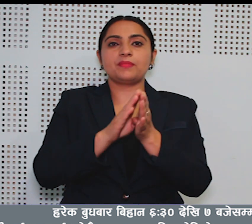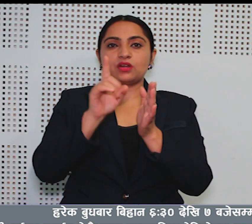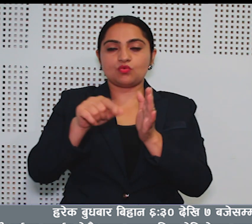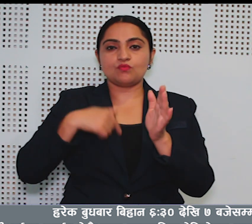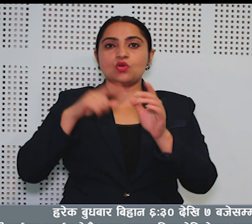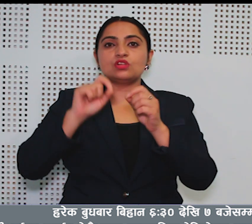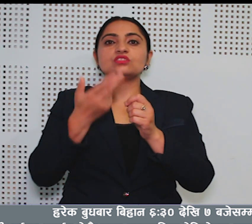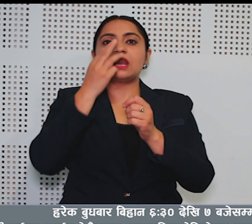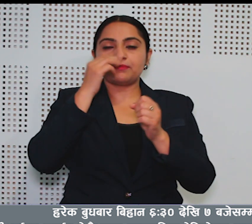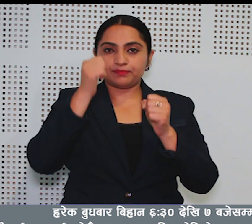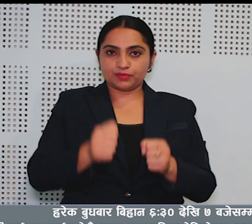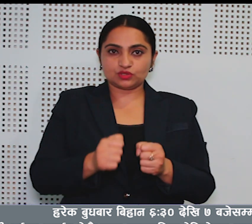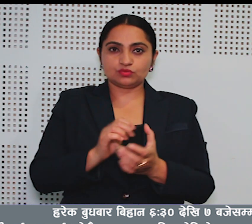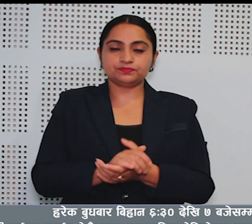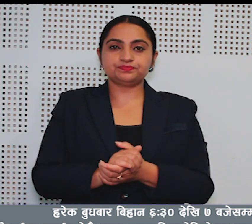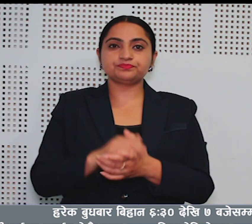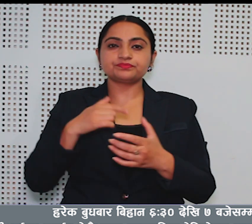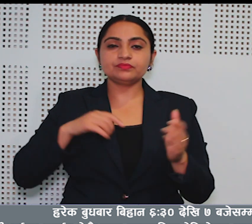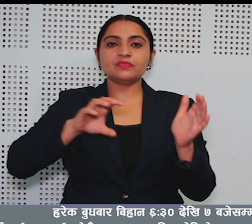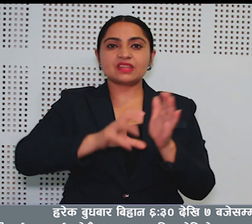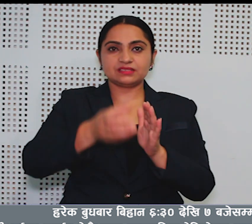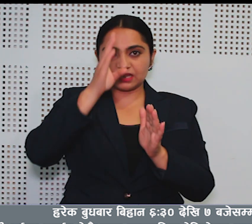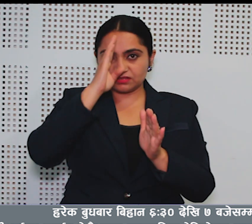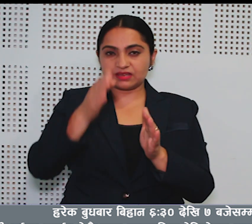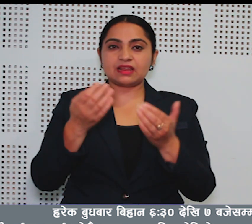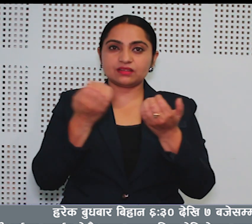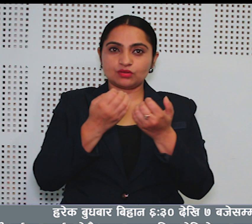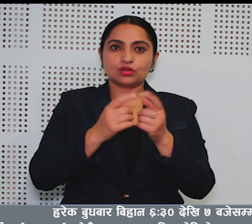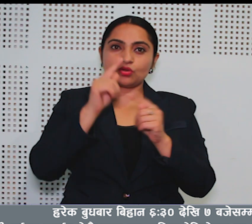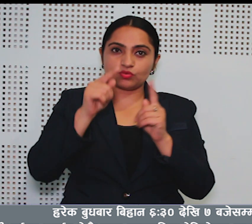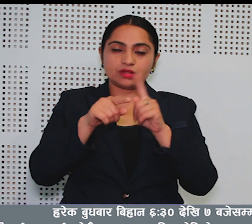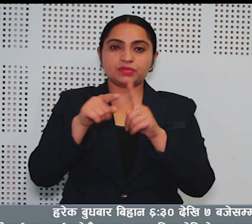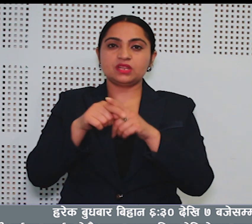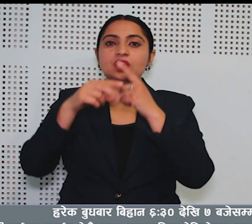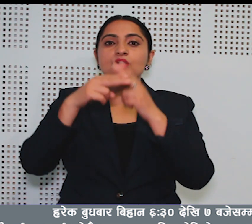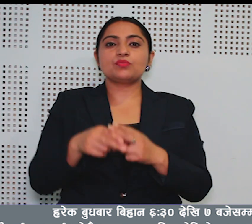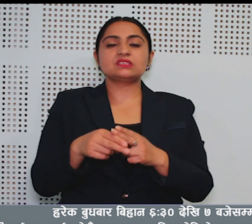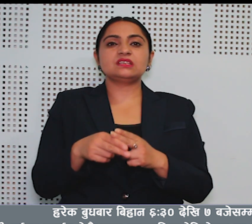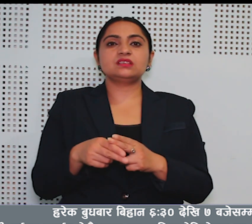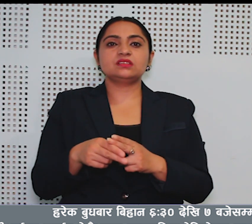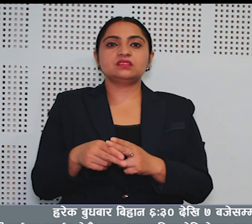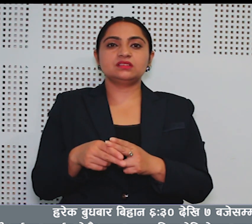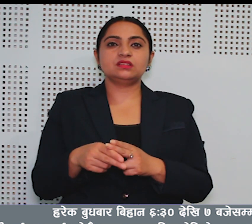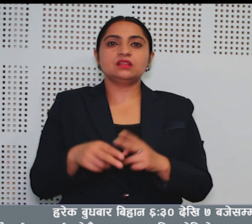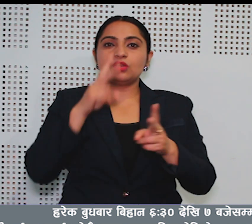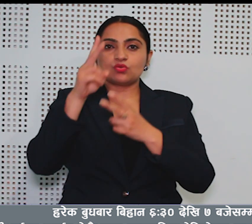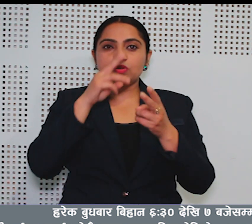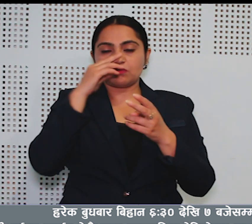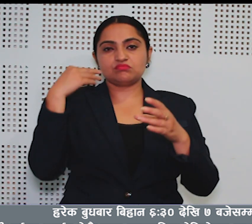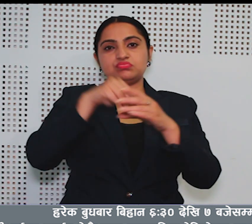बस्दछु। मलाई चाहिँ स्थानीय सरकारले गरेका कुनै पनि बजेट लगायतका अन्य कुरामा मलाई यसम्म समस्या गरेको छैन।